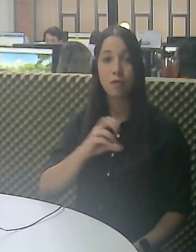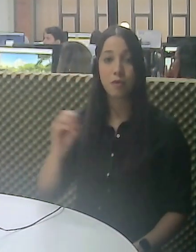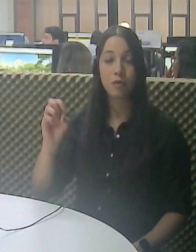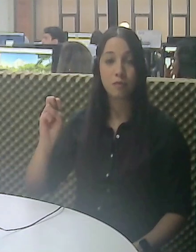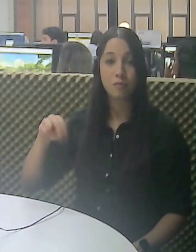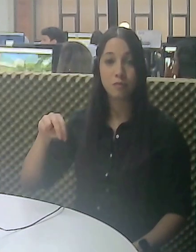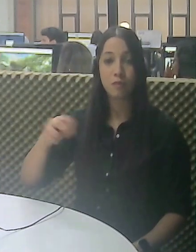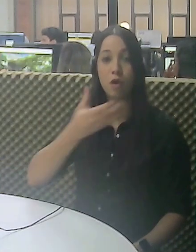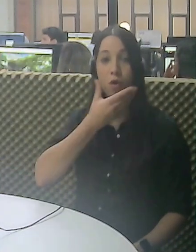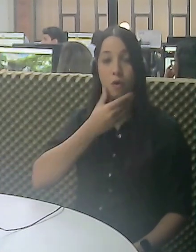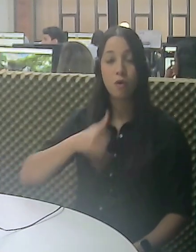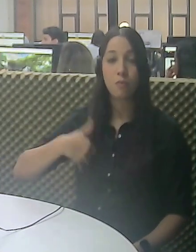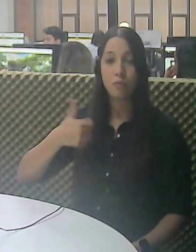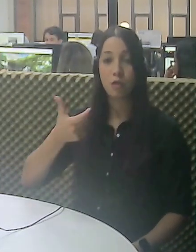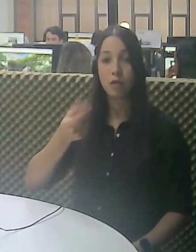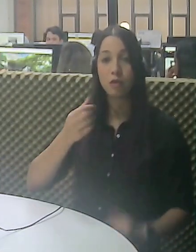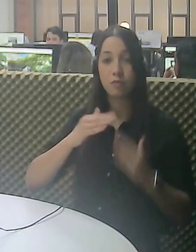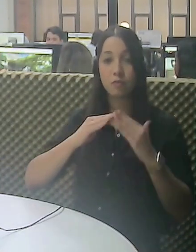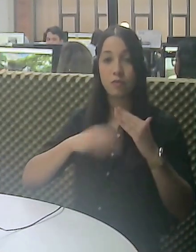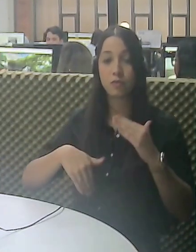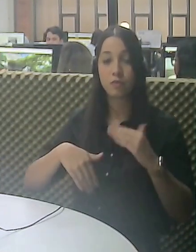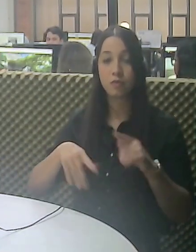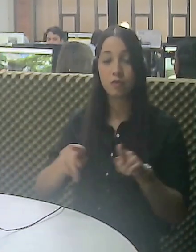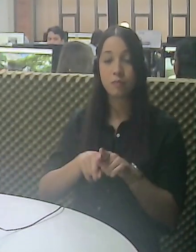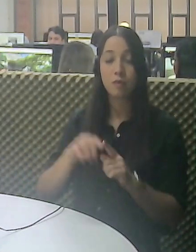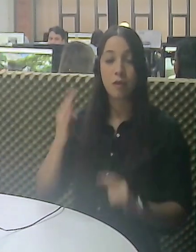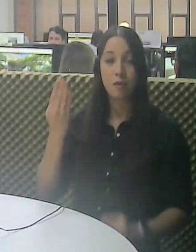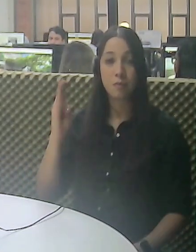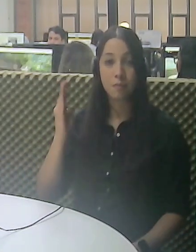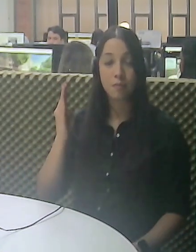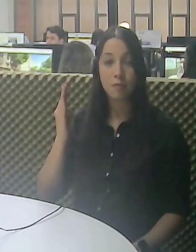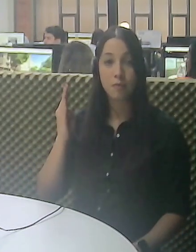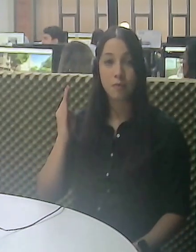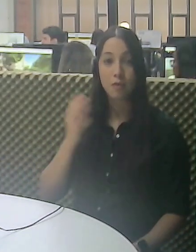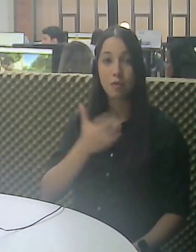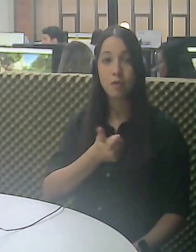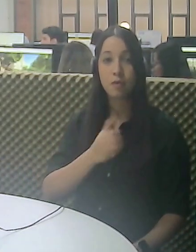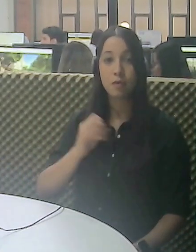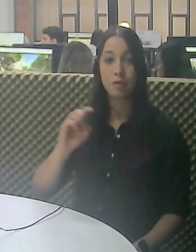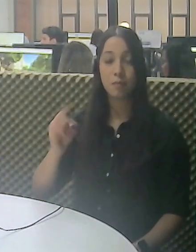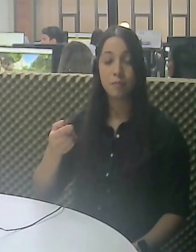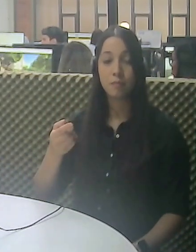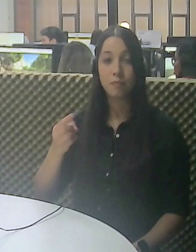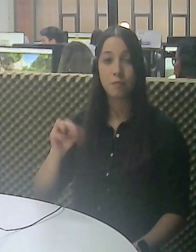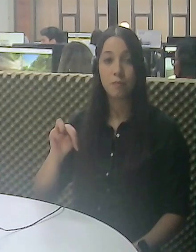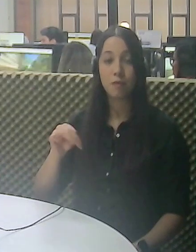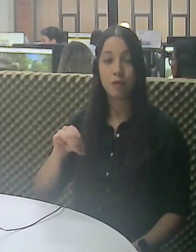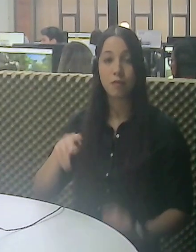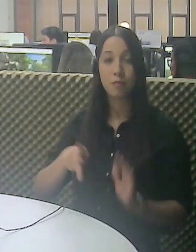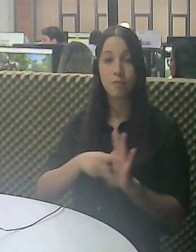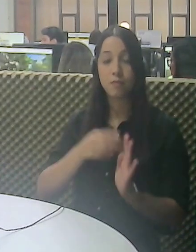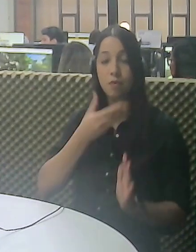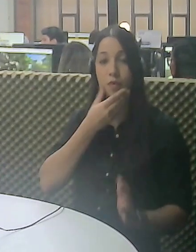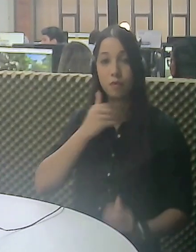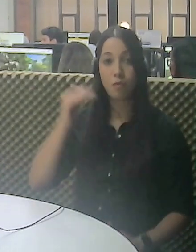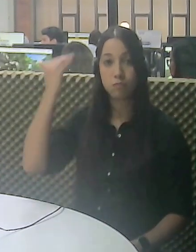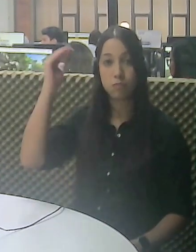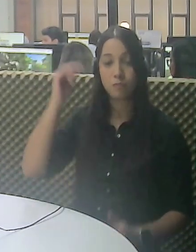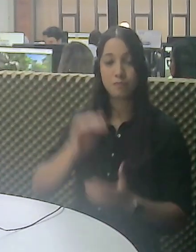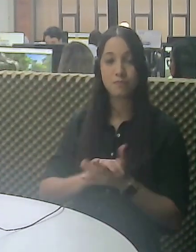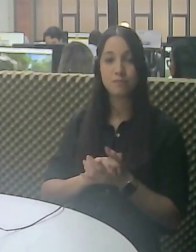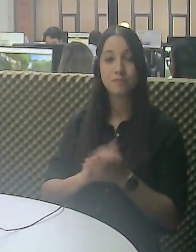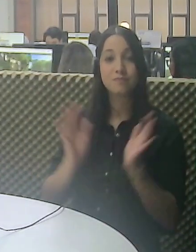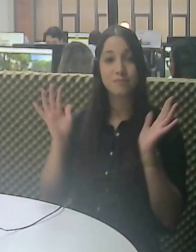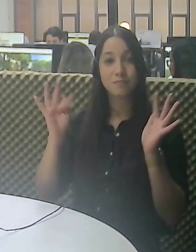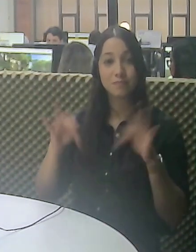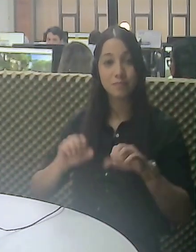rasos masculino sub-20 e bronze nos 5.000 metros rasos masculino adulto. E para encerrar a